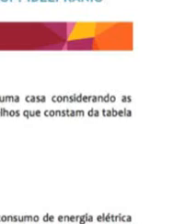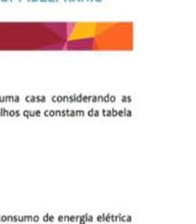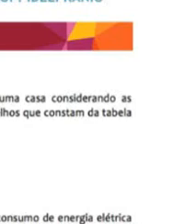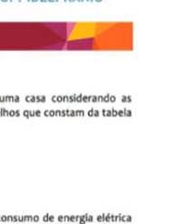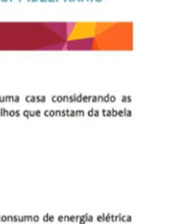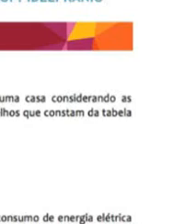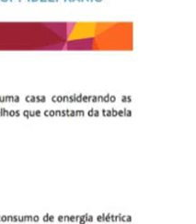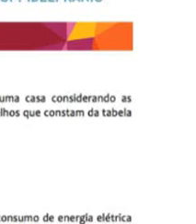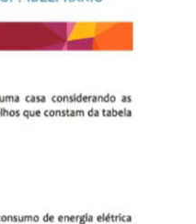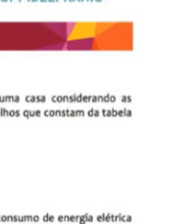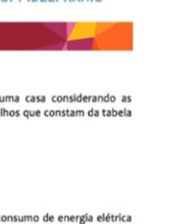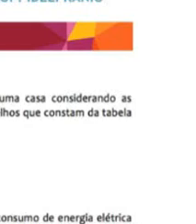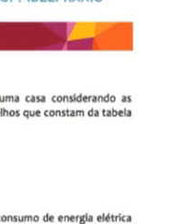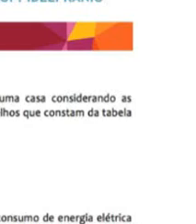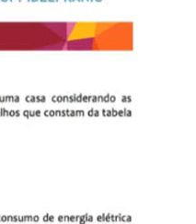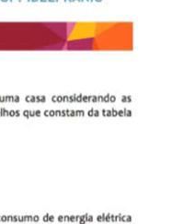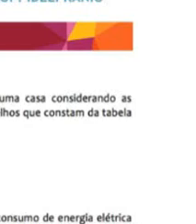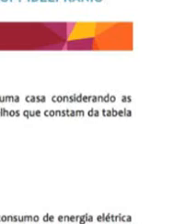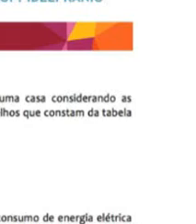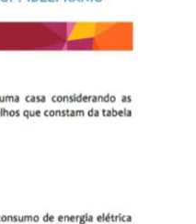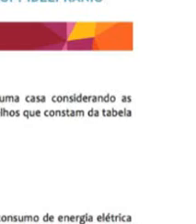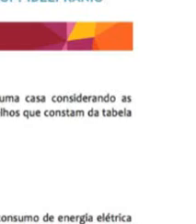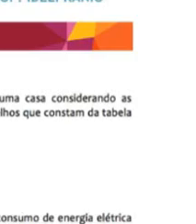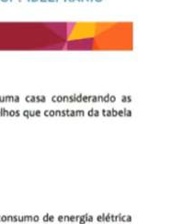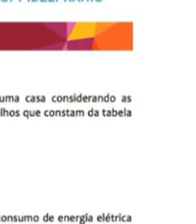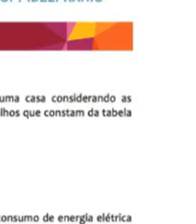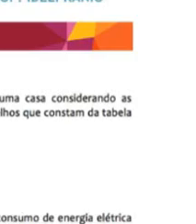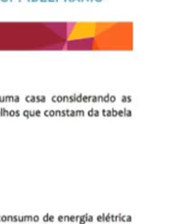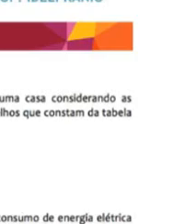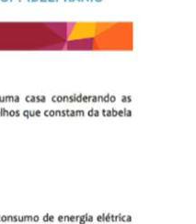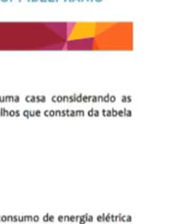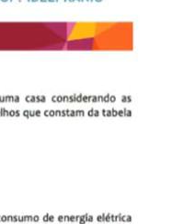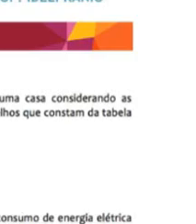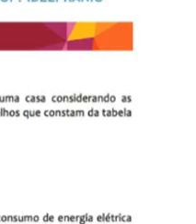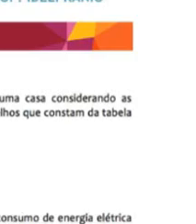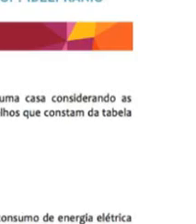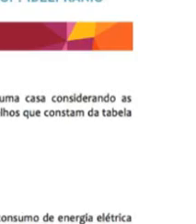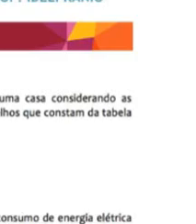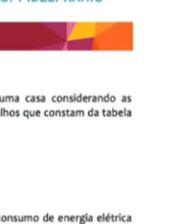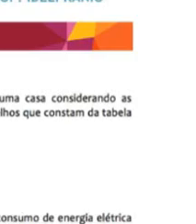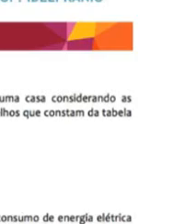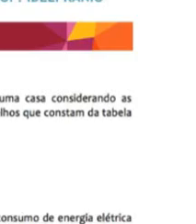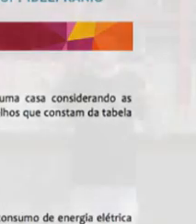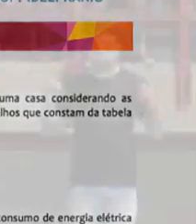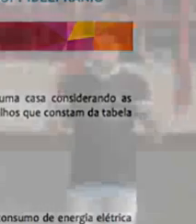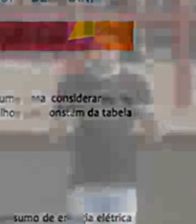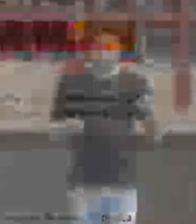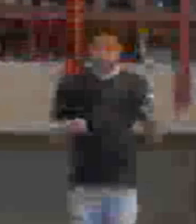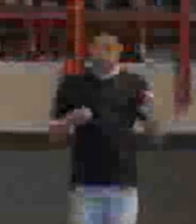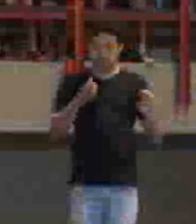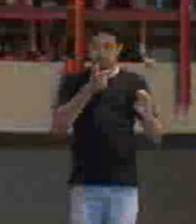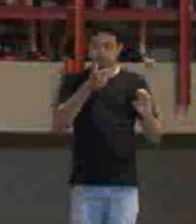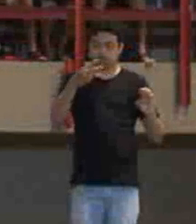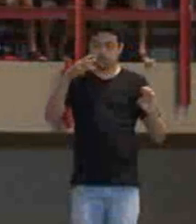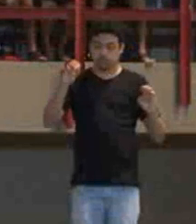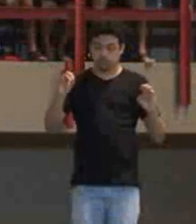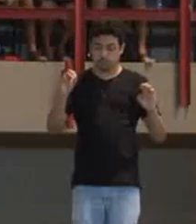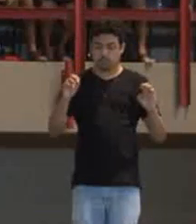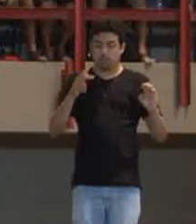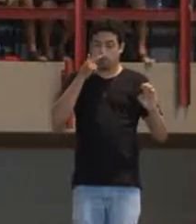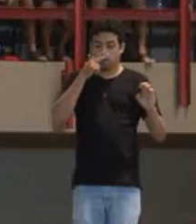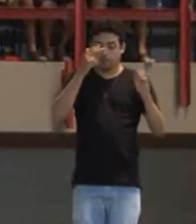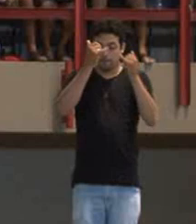135. No item B, 165, 190, 210, 230. Pode